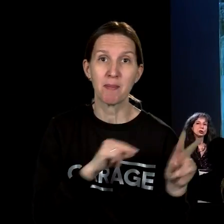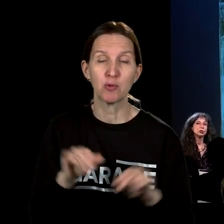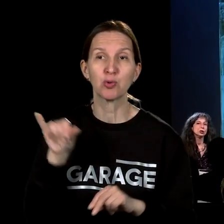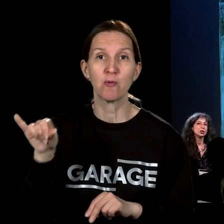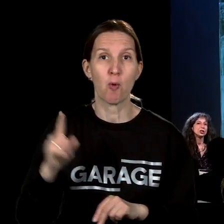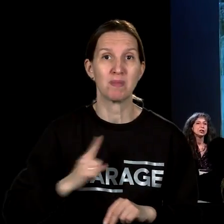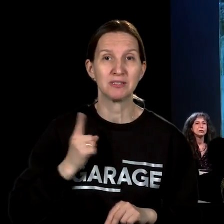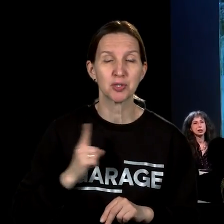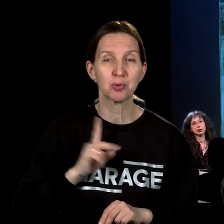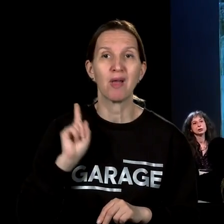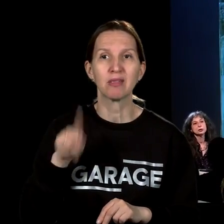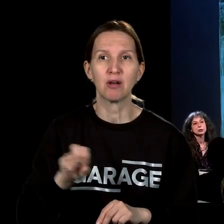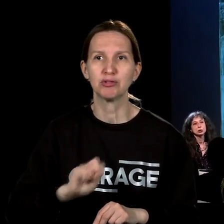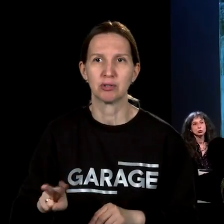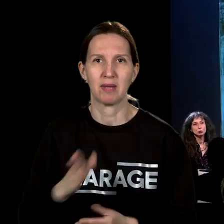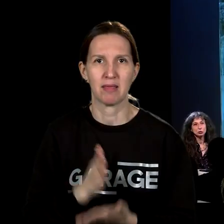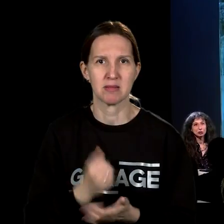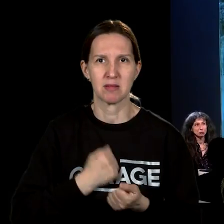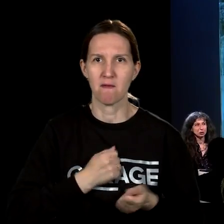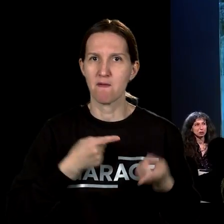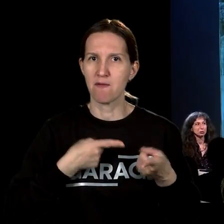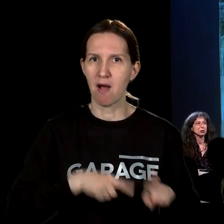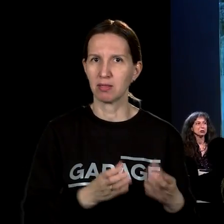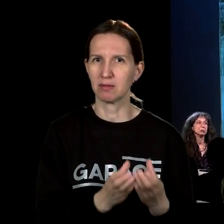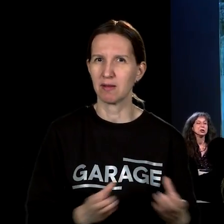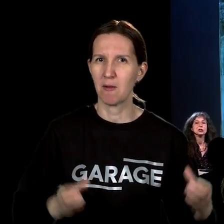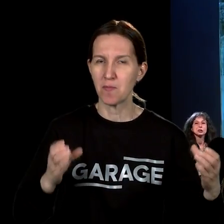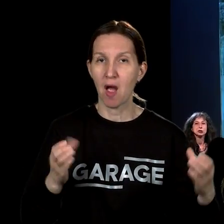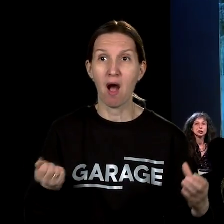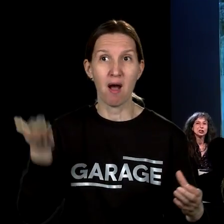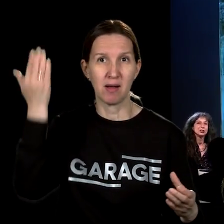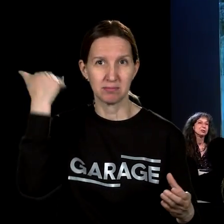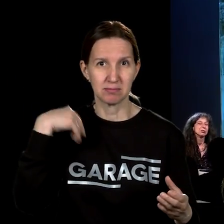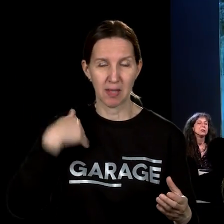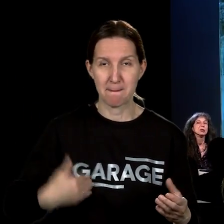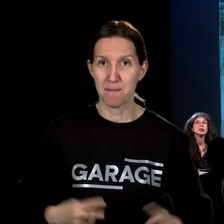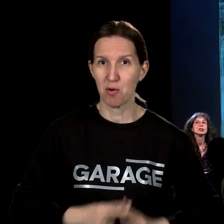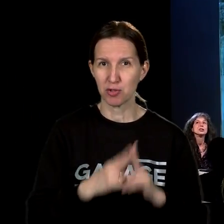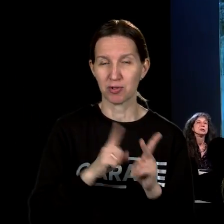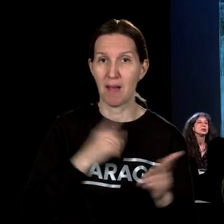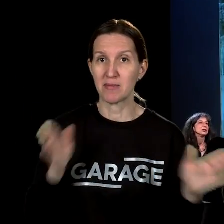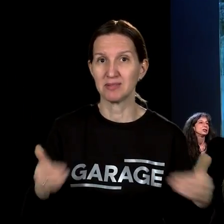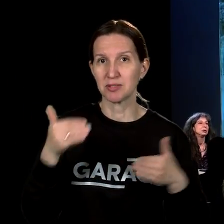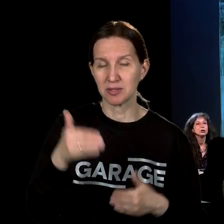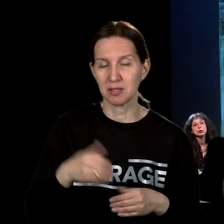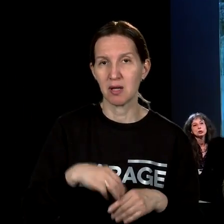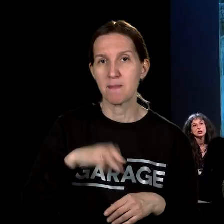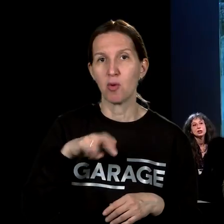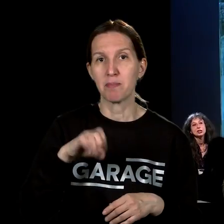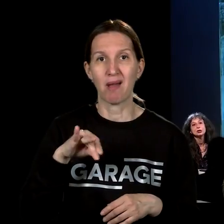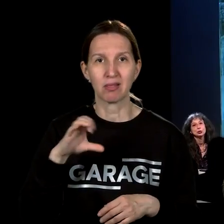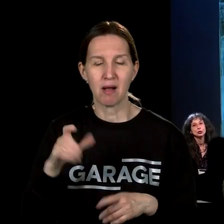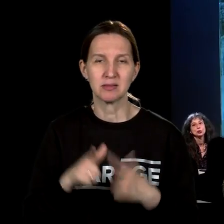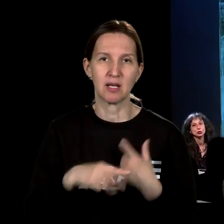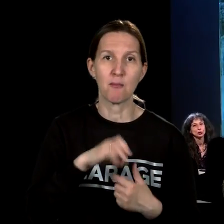него в мастерской даже есть ванна, что было для парижских мастерских, там, Монмартра и Монпарнаса, был такой